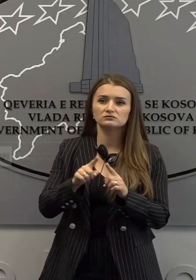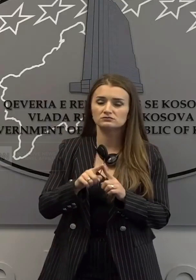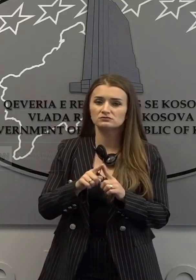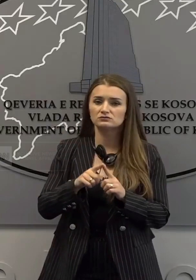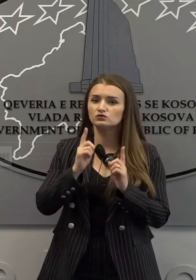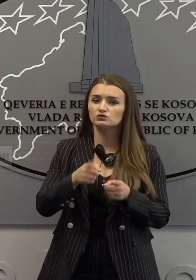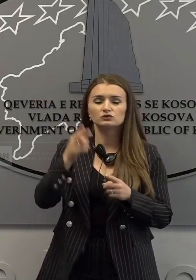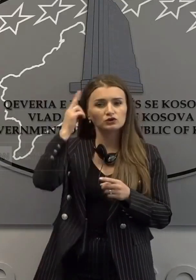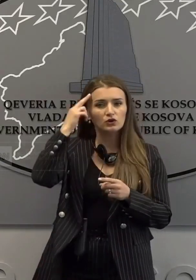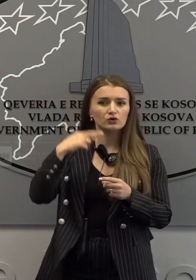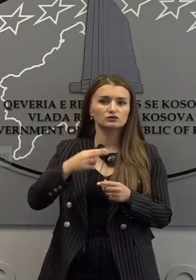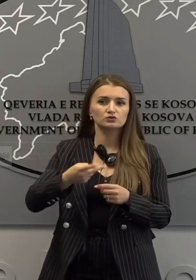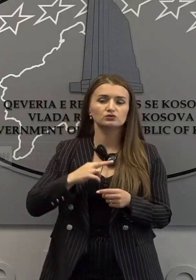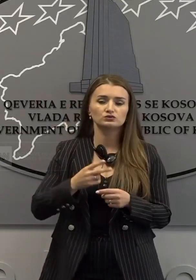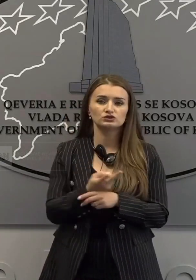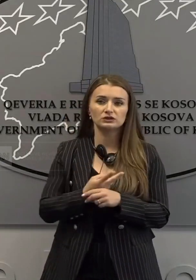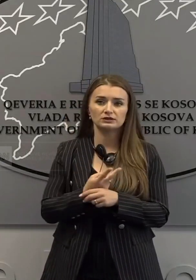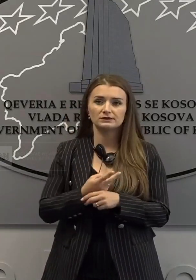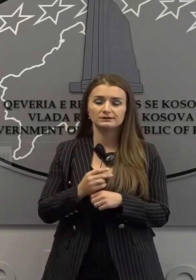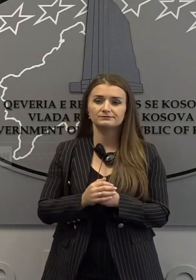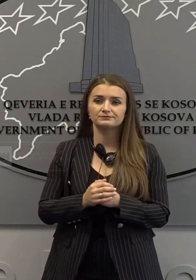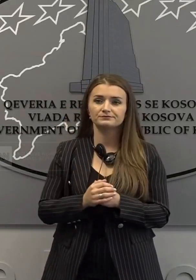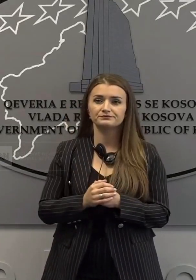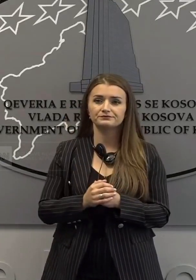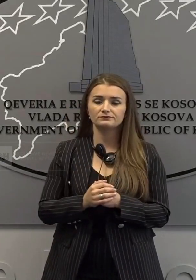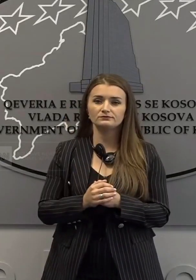facto reciproke. Pra nuk është problem